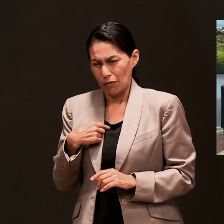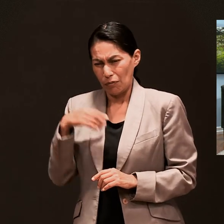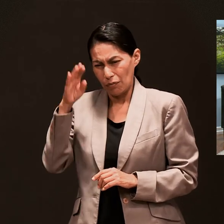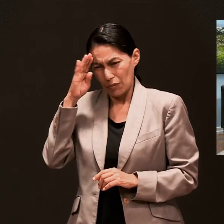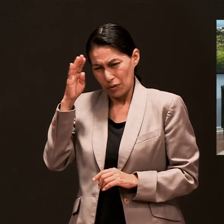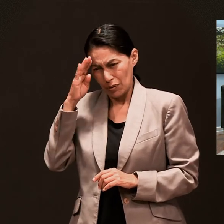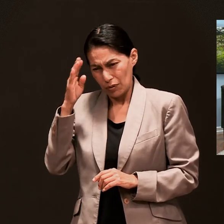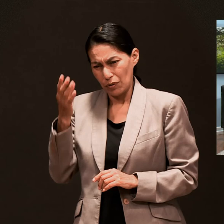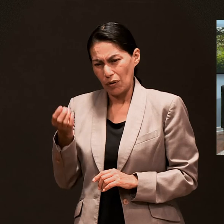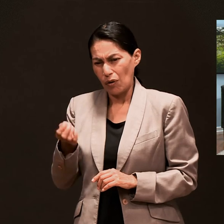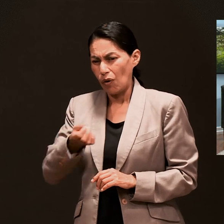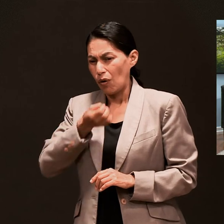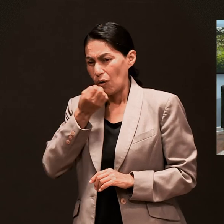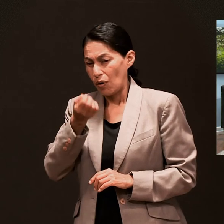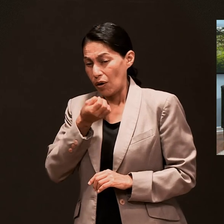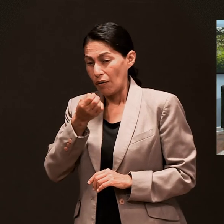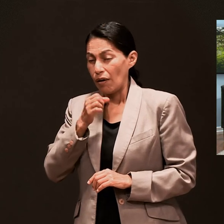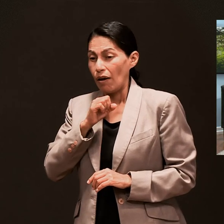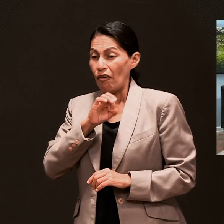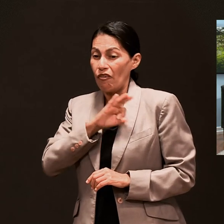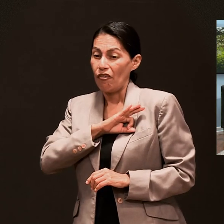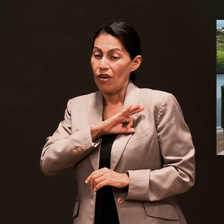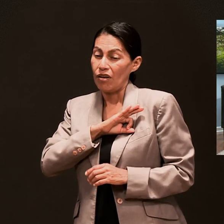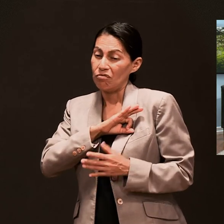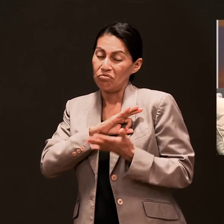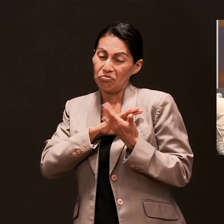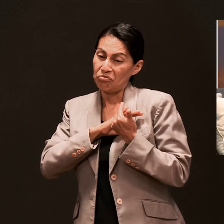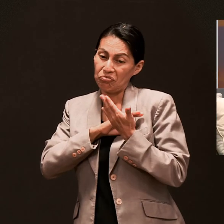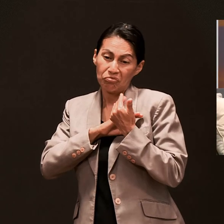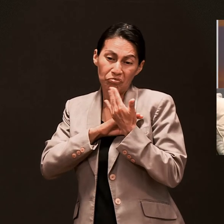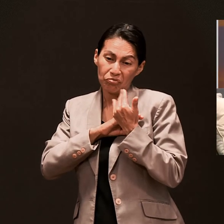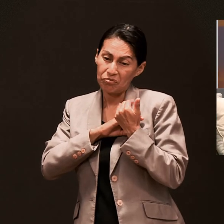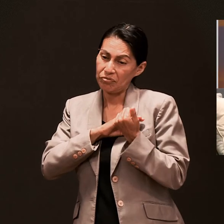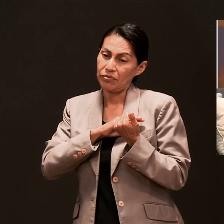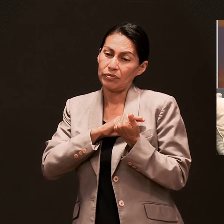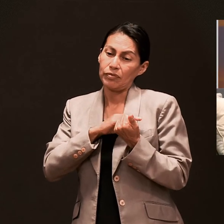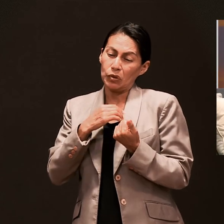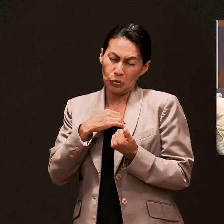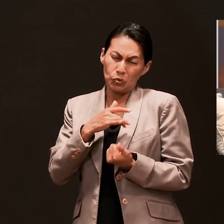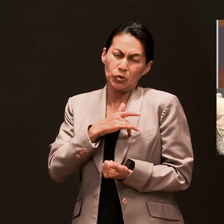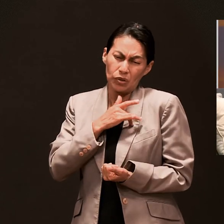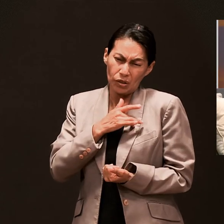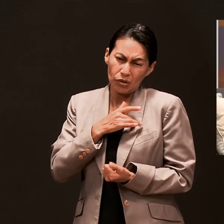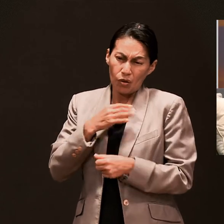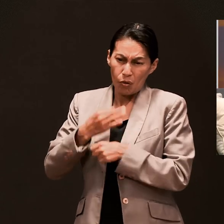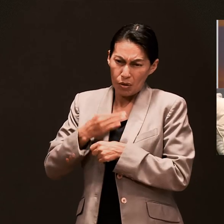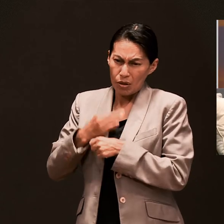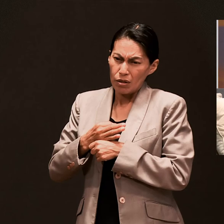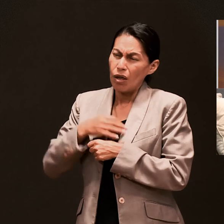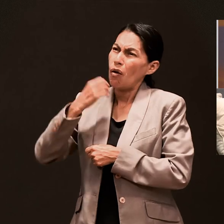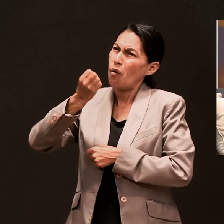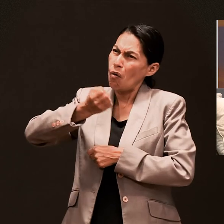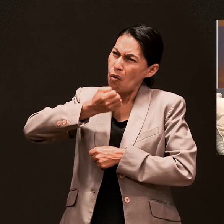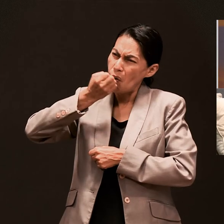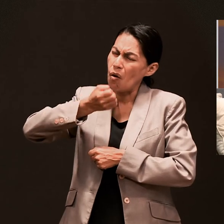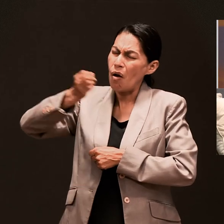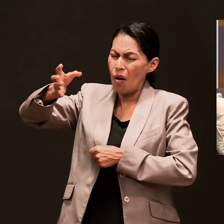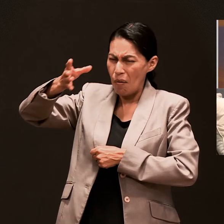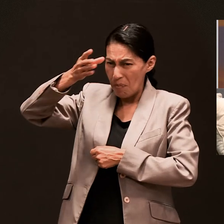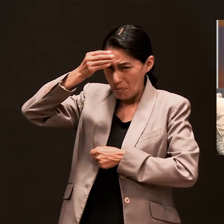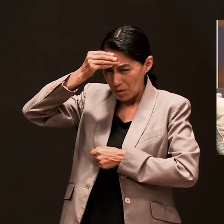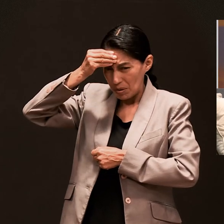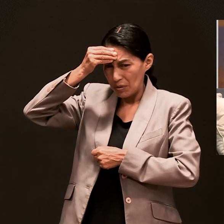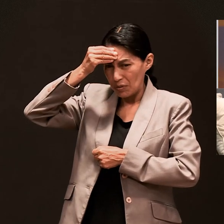qué me pasaba Yo pienso que oraba sin fe yo siento eso ahora que estoy